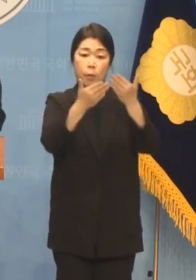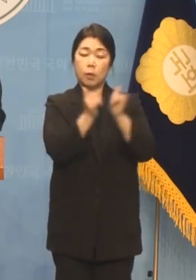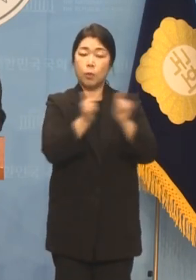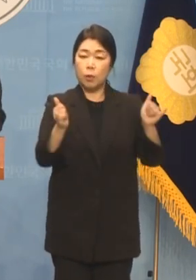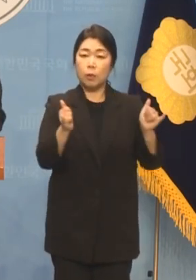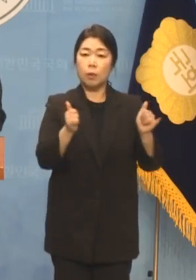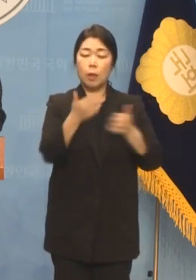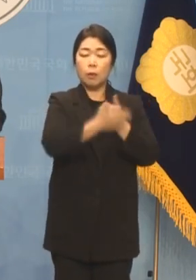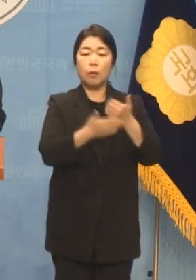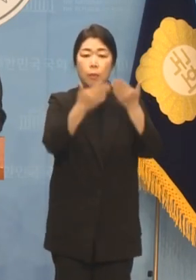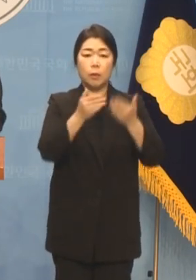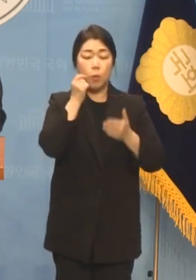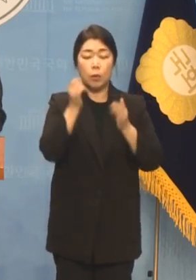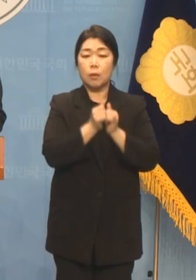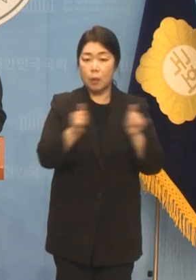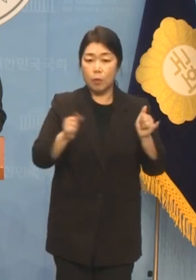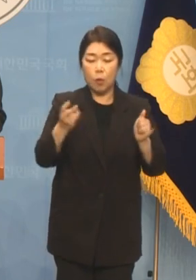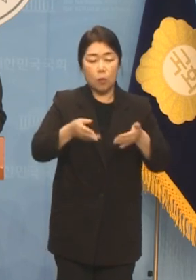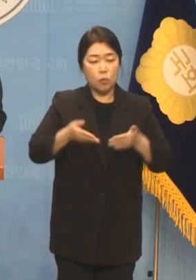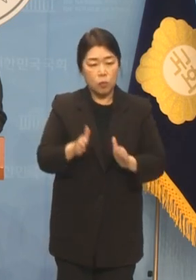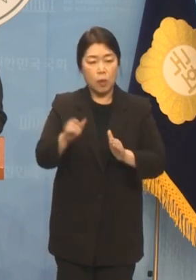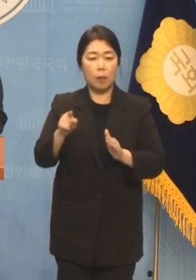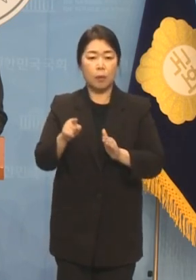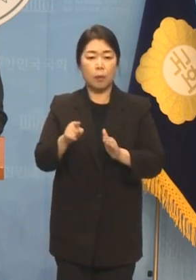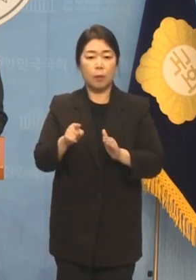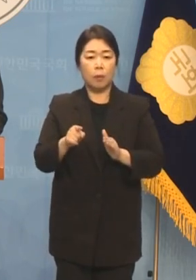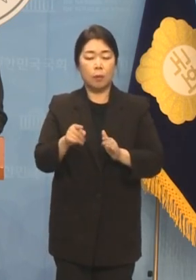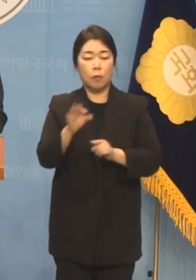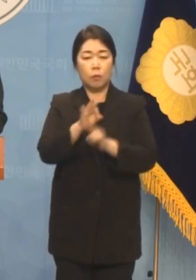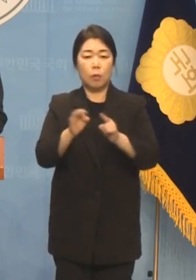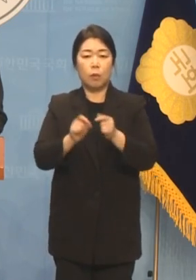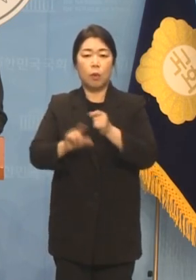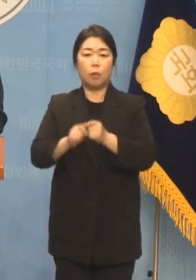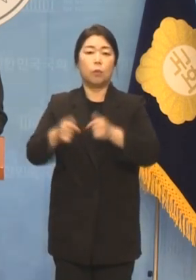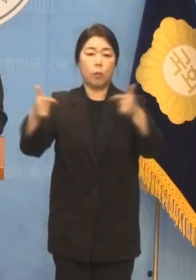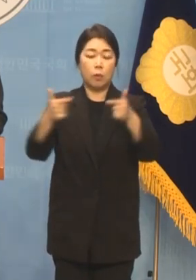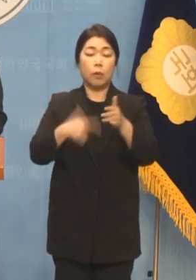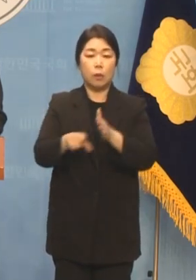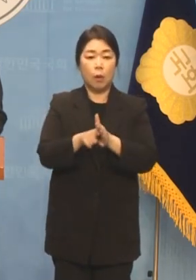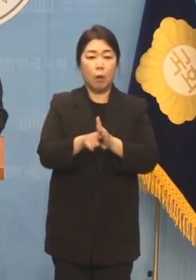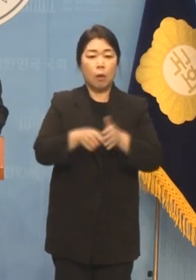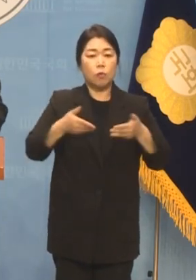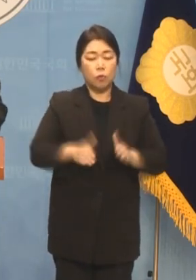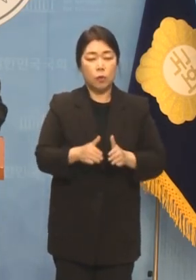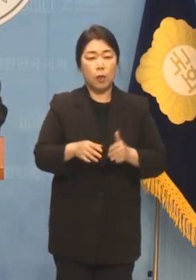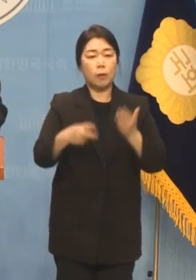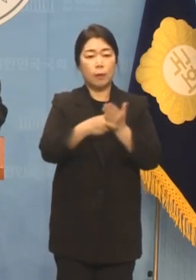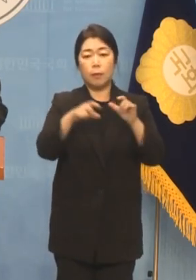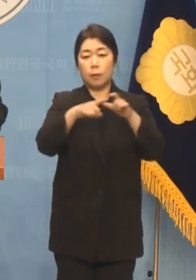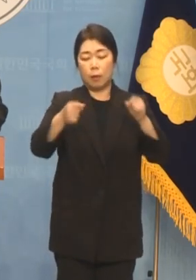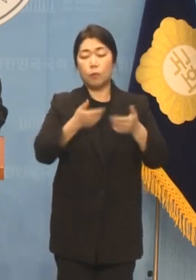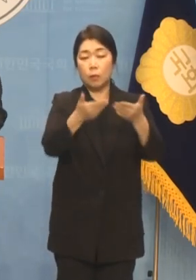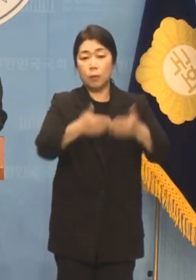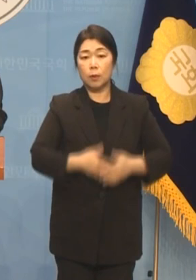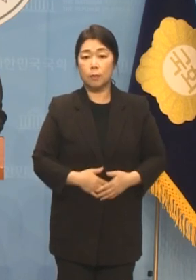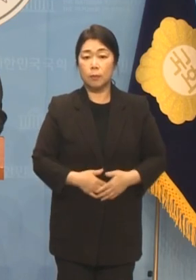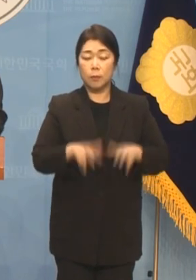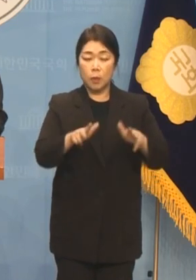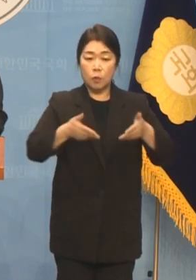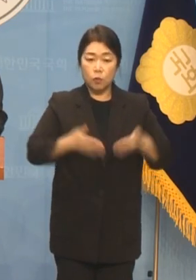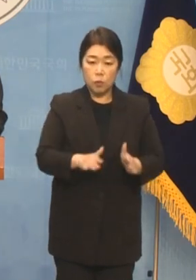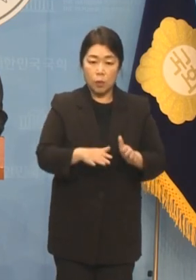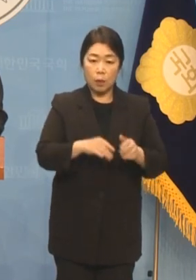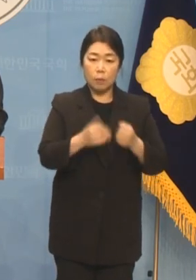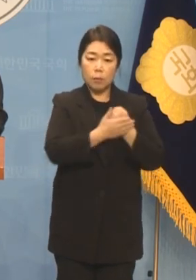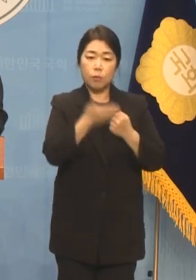아니라 출산율 제고 목적에도 부합하도록 출산 크레딧을 개선하겠습니다. 국민연금의 현행 출산 크레딧